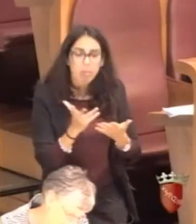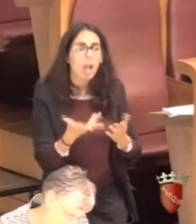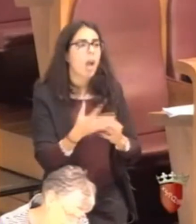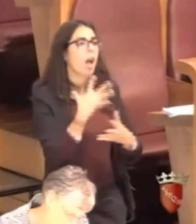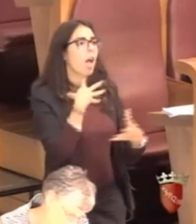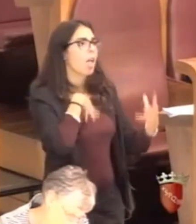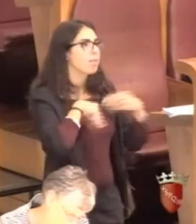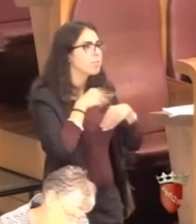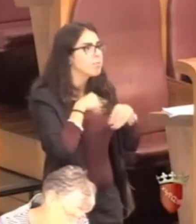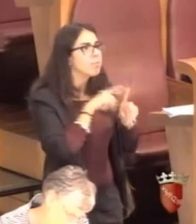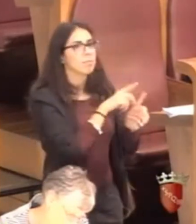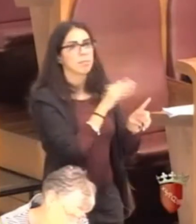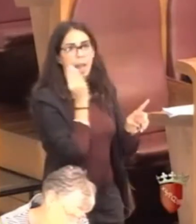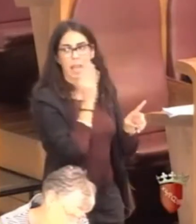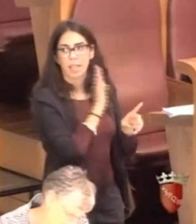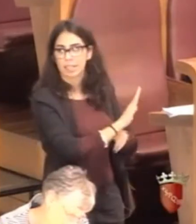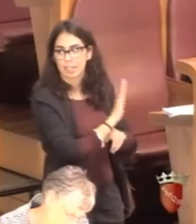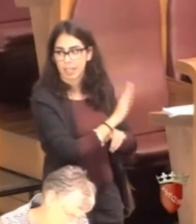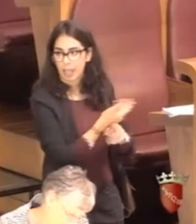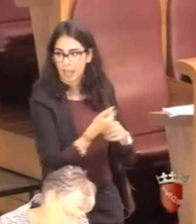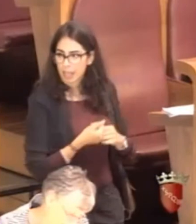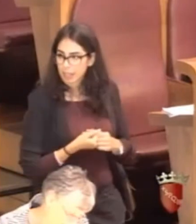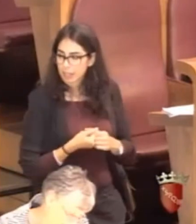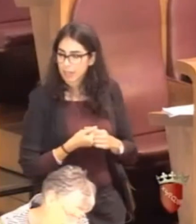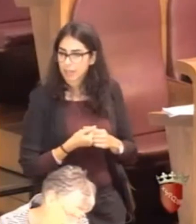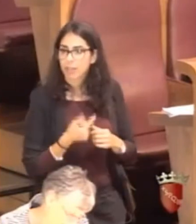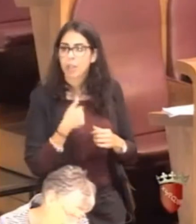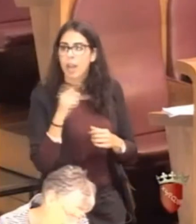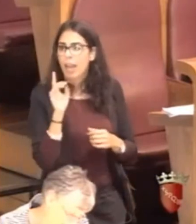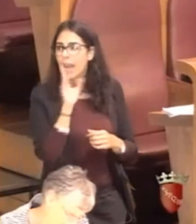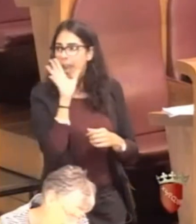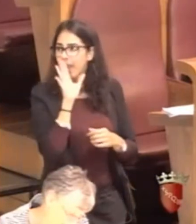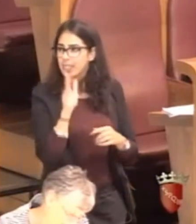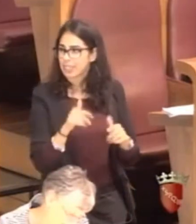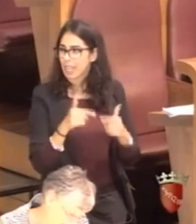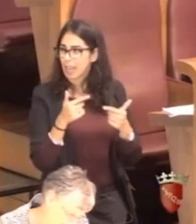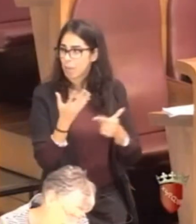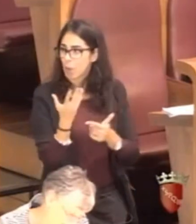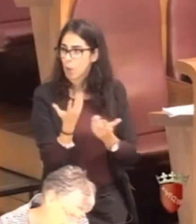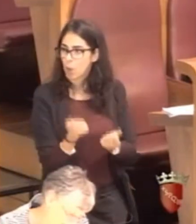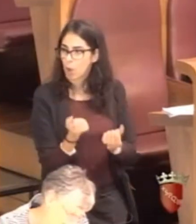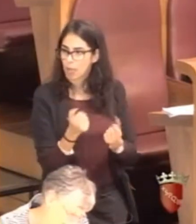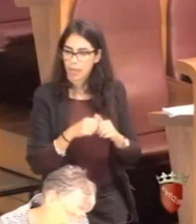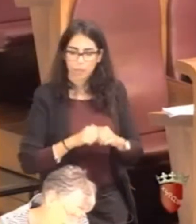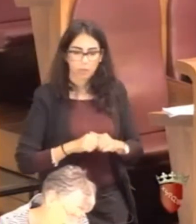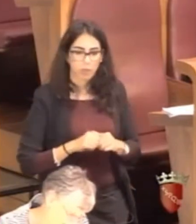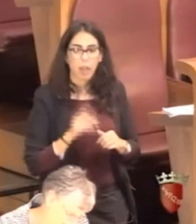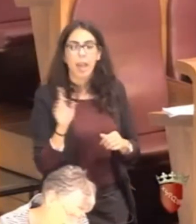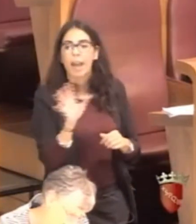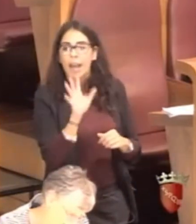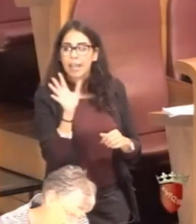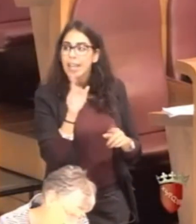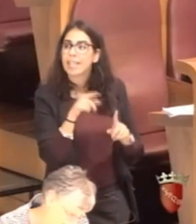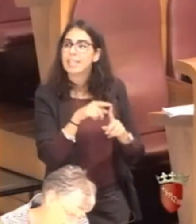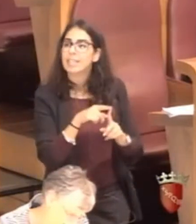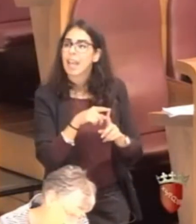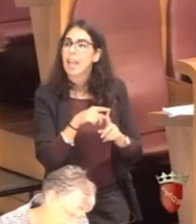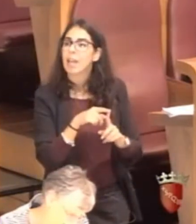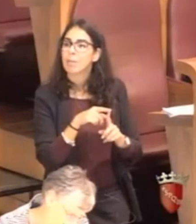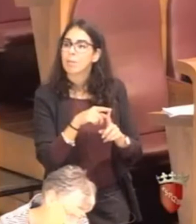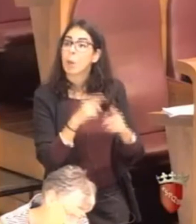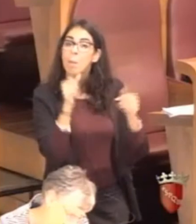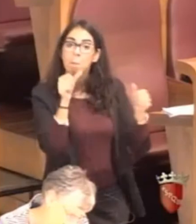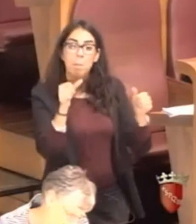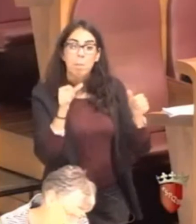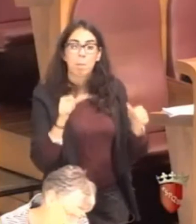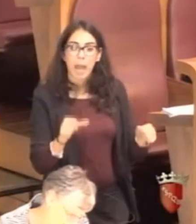le osservazioni. Faccio un esempio concreto, per esempio la tempestività dei